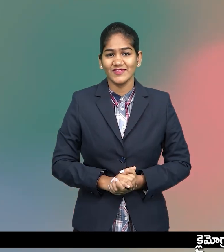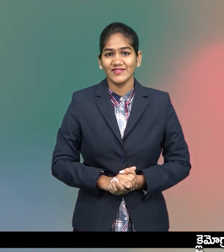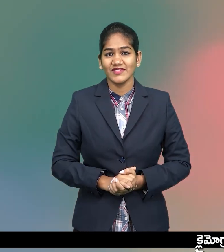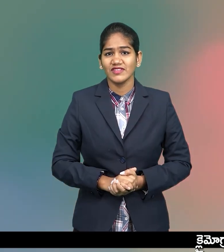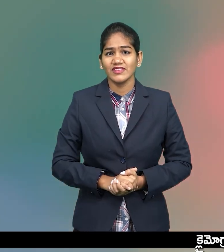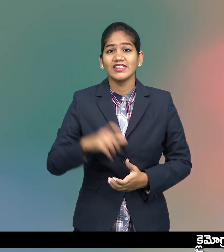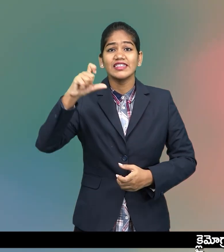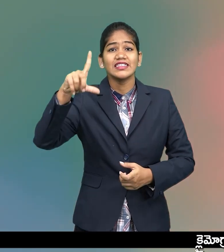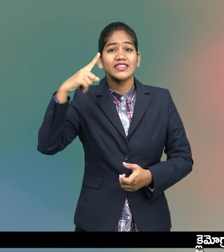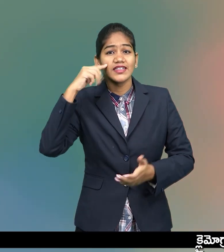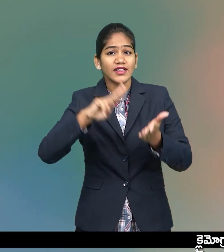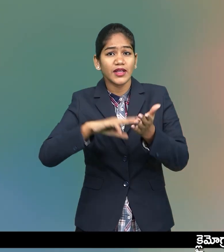క్లైమోగ్రాఫ్స్ అంటే ఏమిటి?